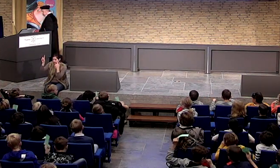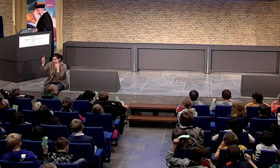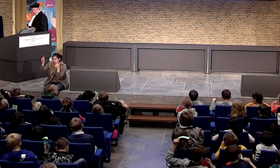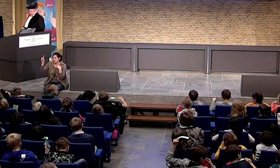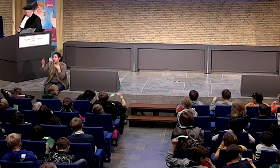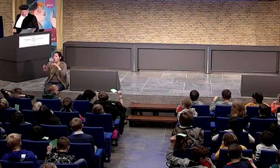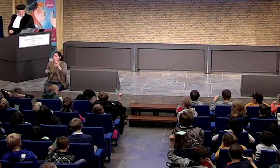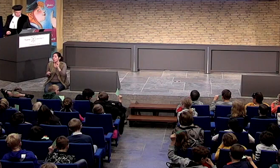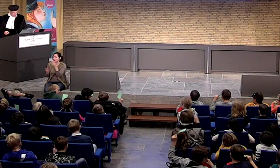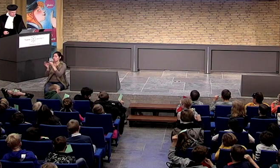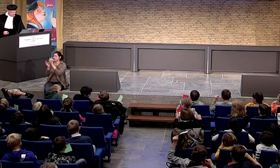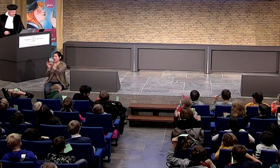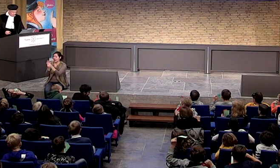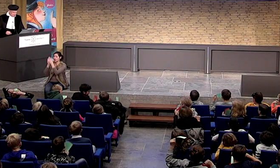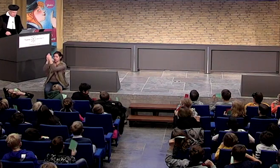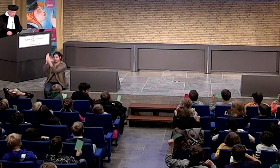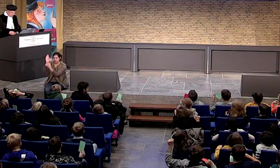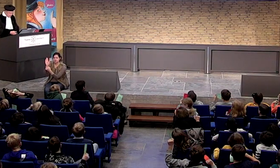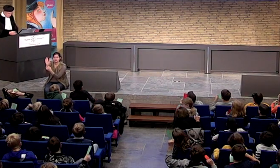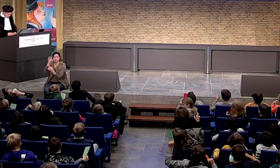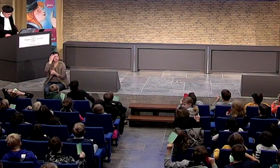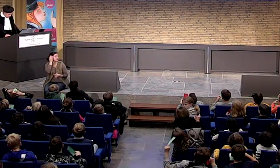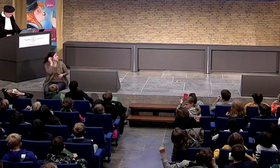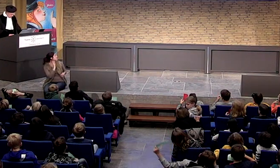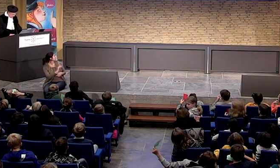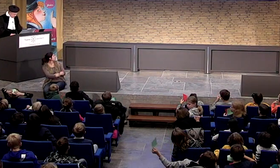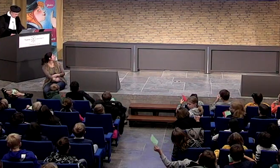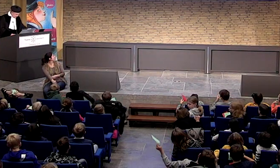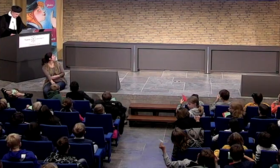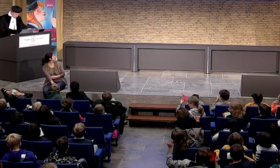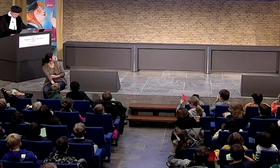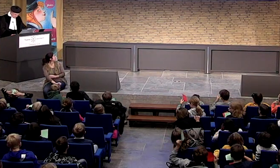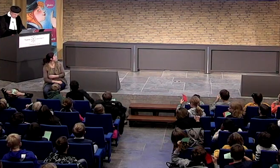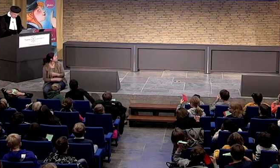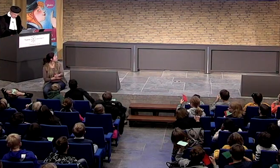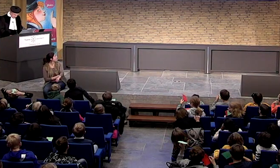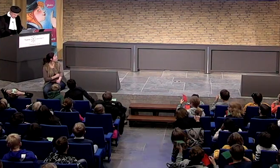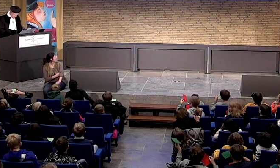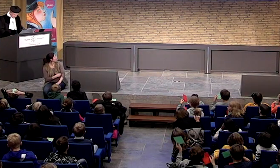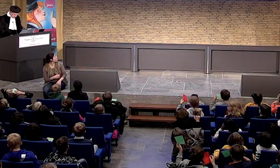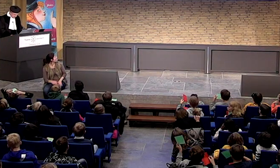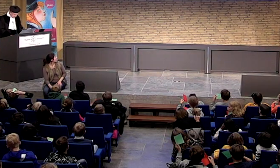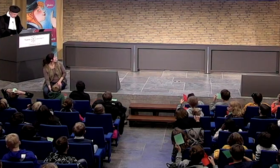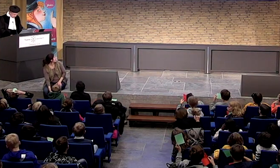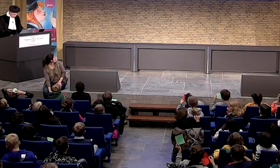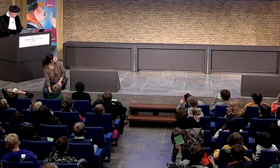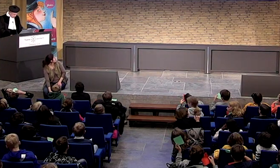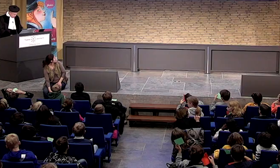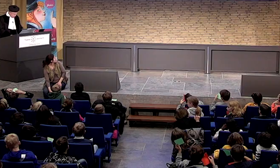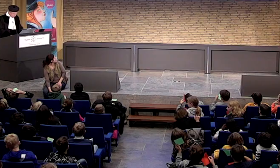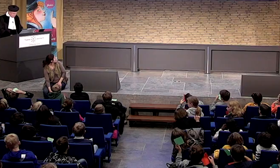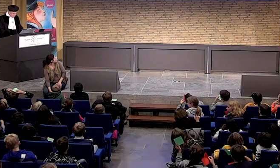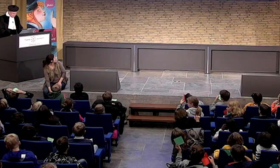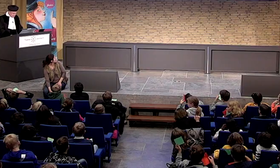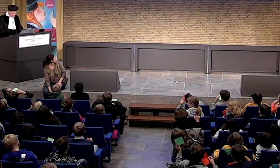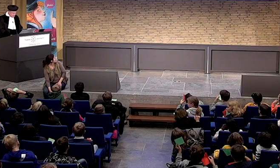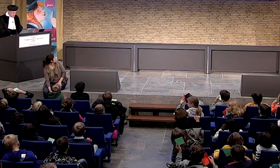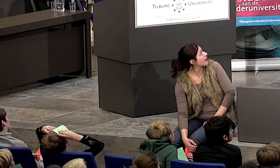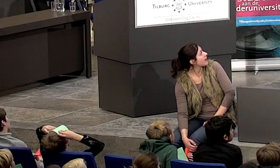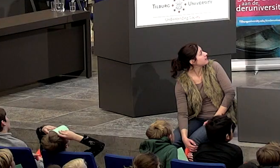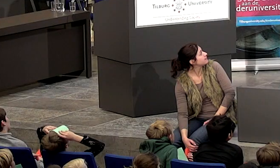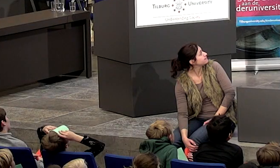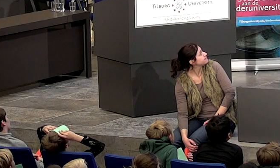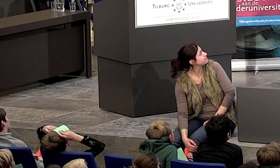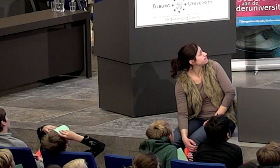taken nog een keer doorlopen. Dan moet ik eventjes naar mijn... Even kijken, deze even wegleggen. Dit is typisch wat onderzoekers doen. Die moeten veel tussen